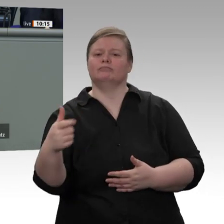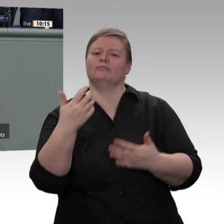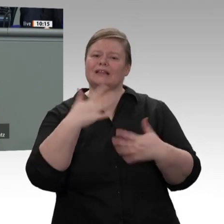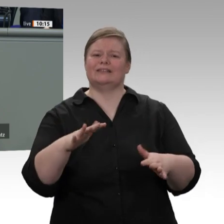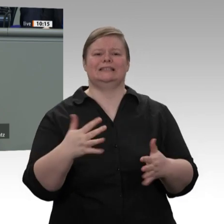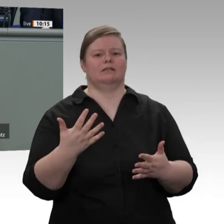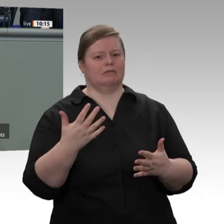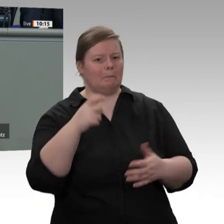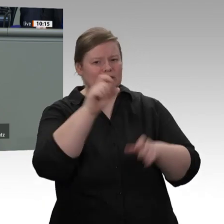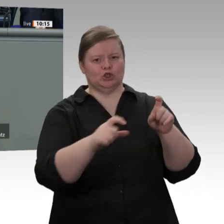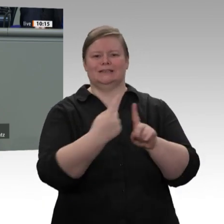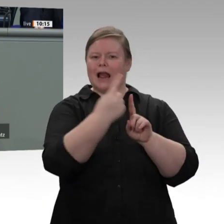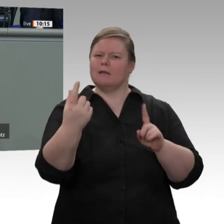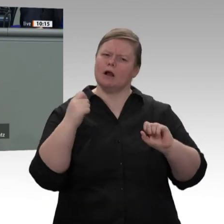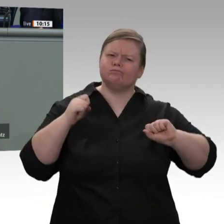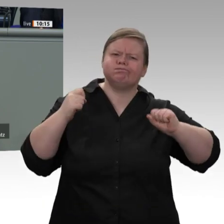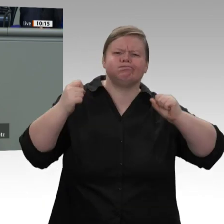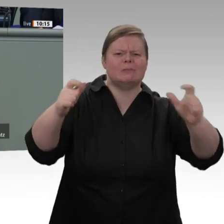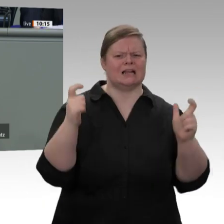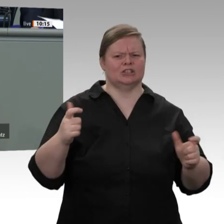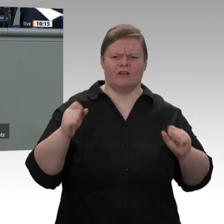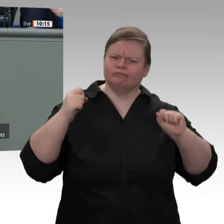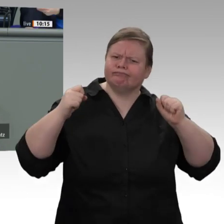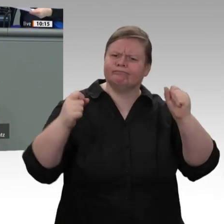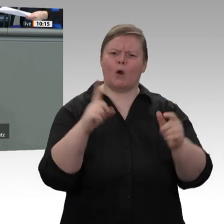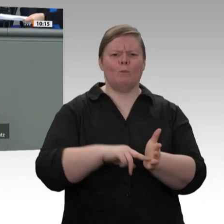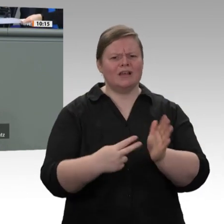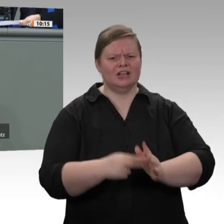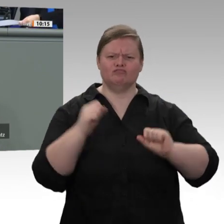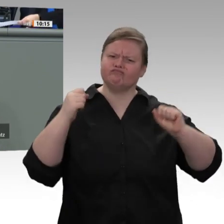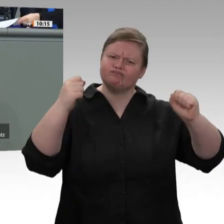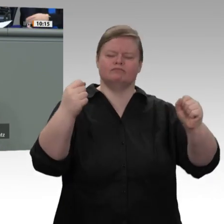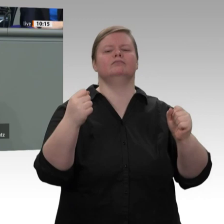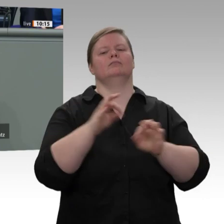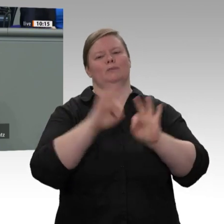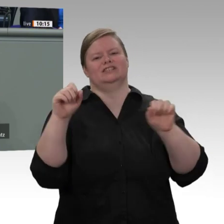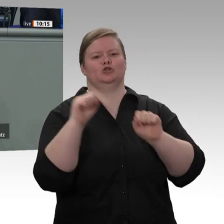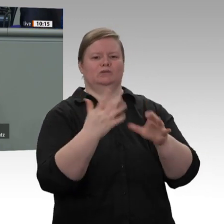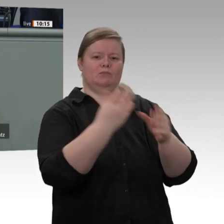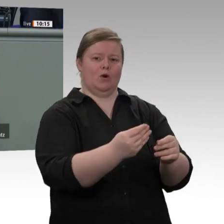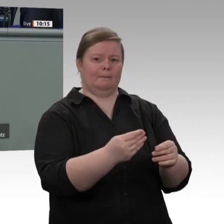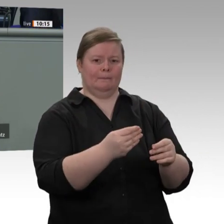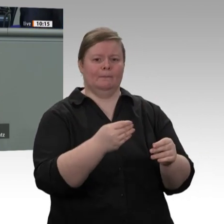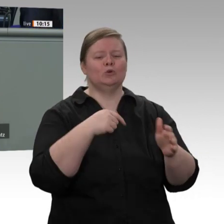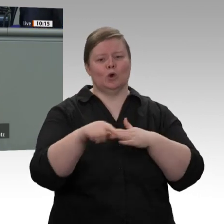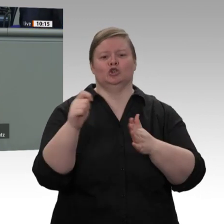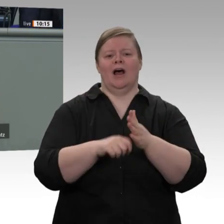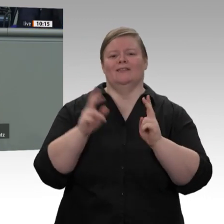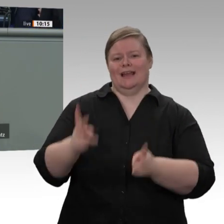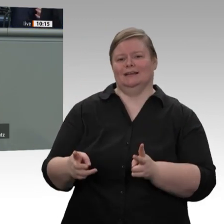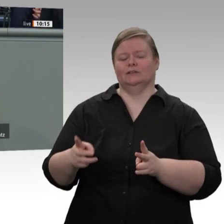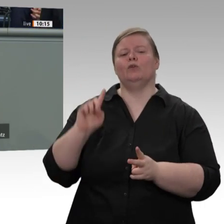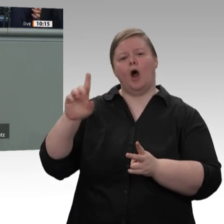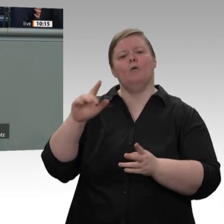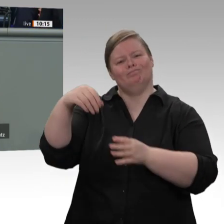aktiv beteiligen für eine freie, für eine offene Gesellschaft, sie sind die Stützen dieser freien Gesellschaft und deswegen müssen wir dafür